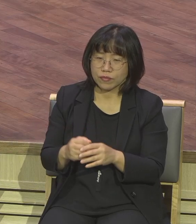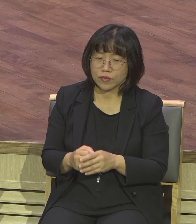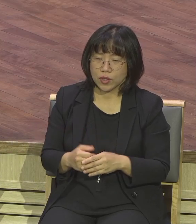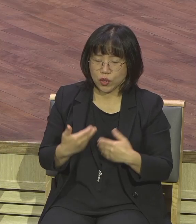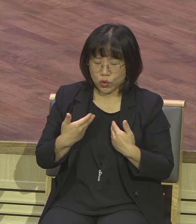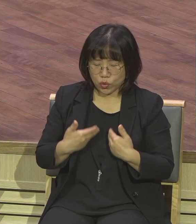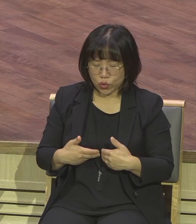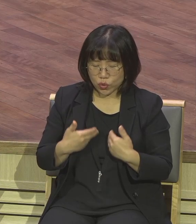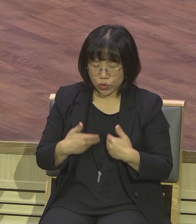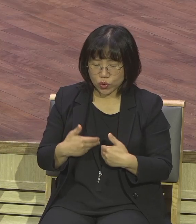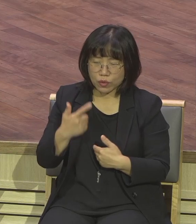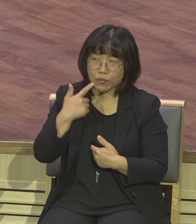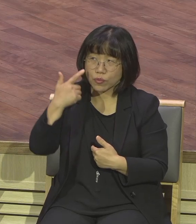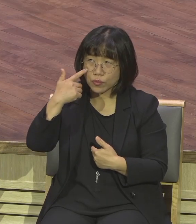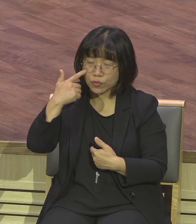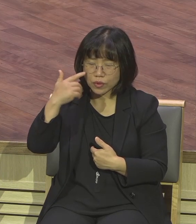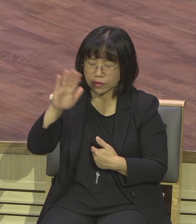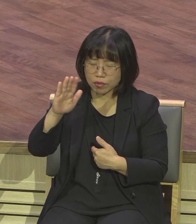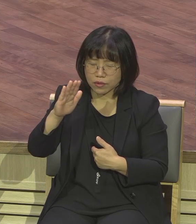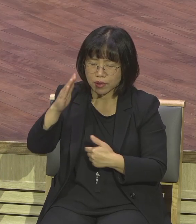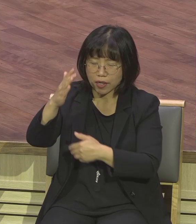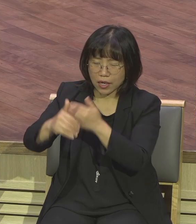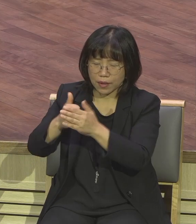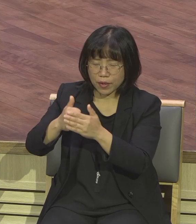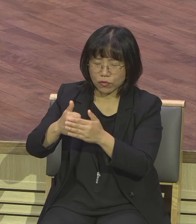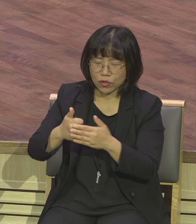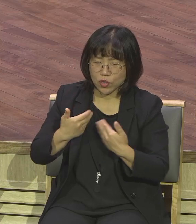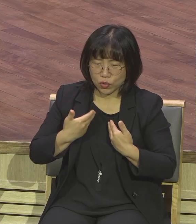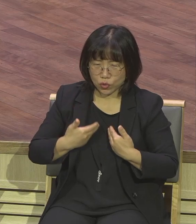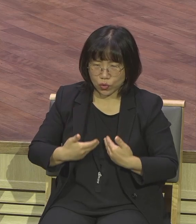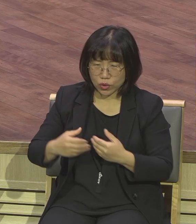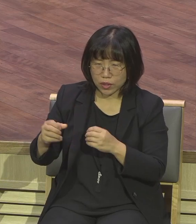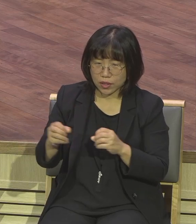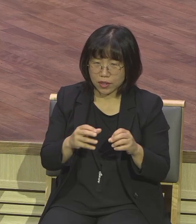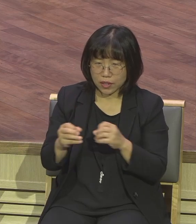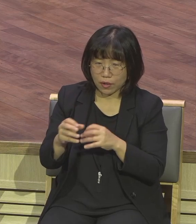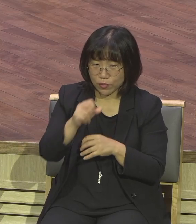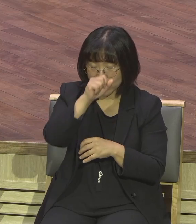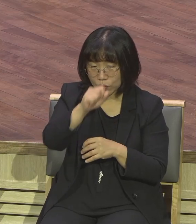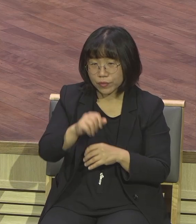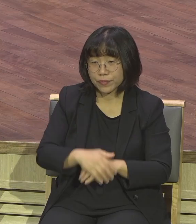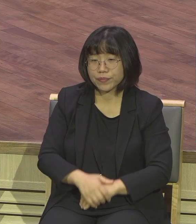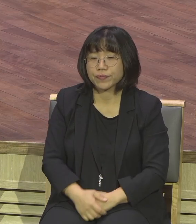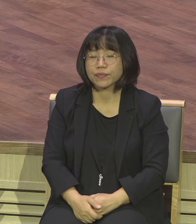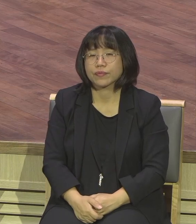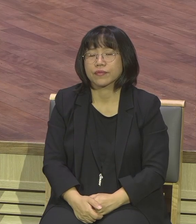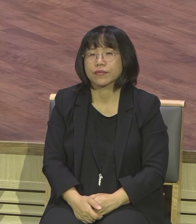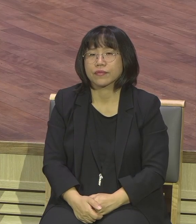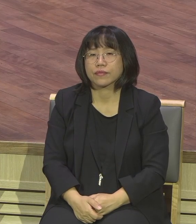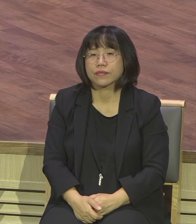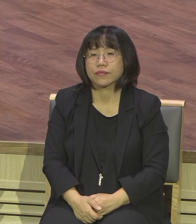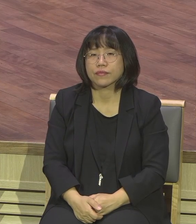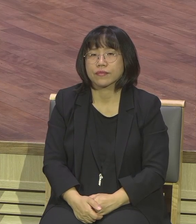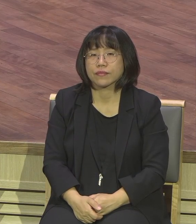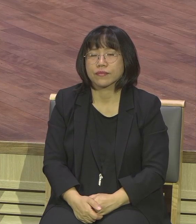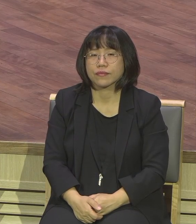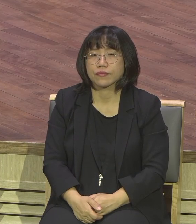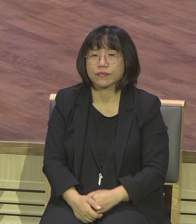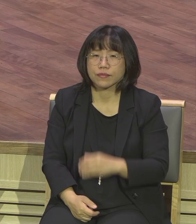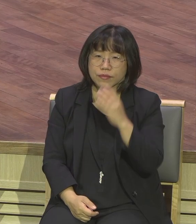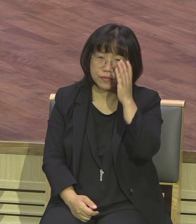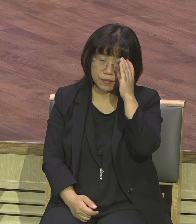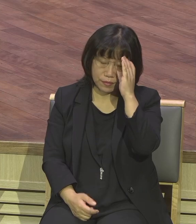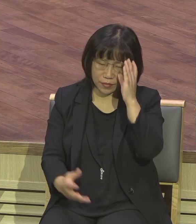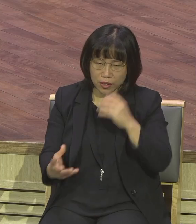딱 다물고 있어. 기도 다 주님과 교제하잖아요. 그래서 성령 충만 오력을 기도 콘텐츠 공격이